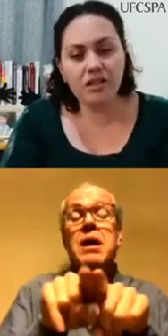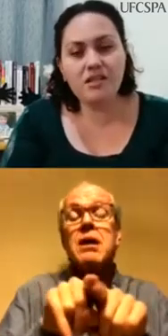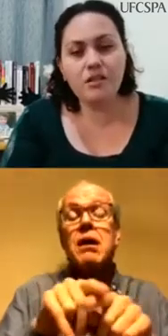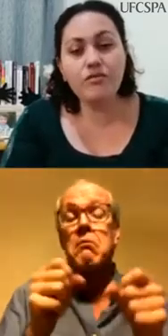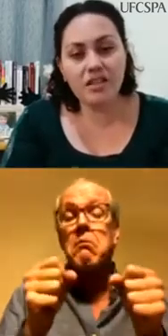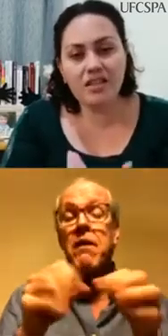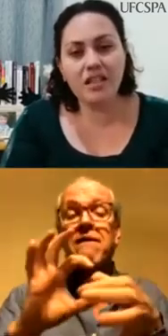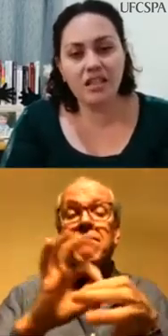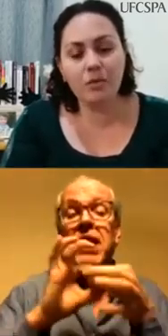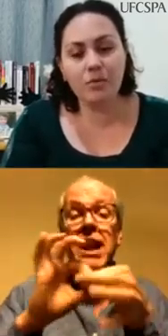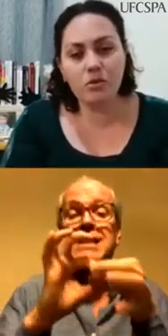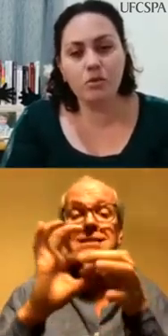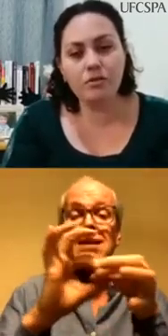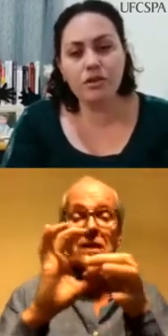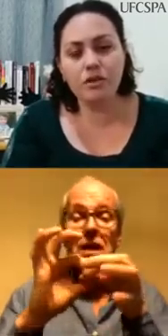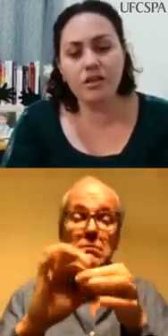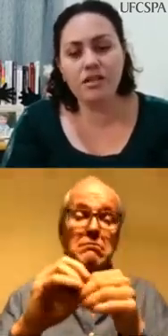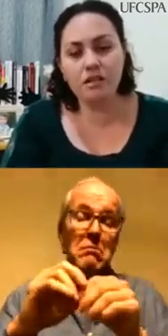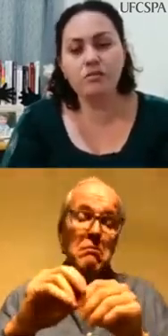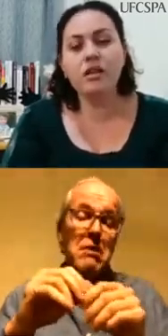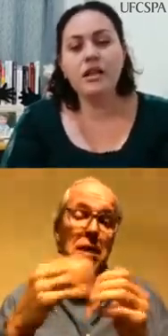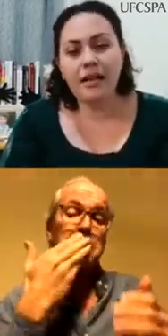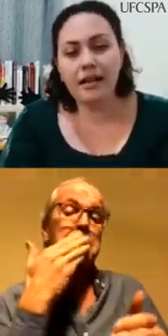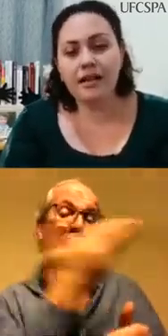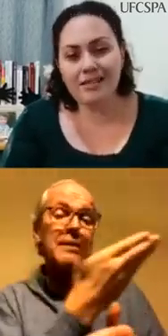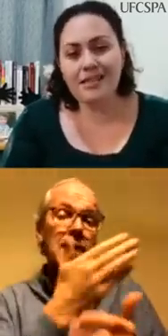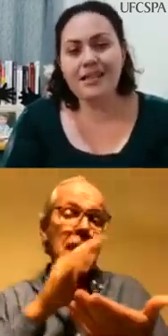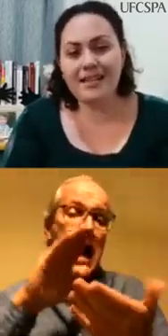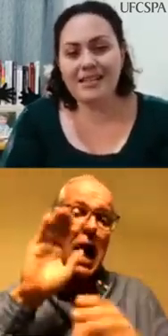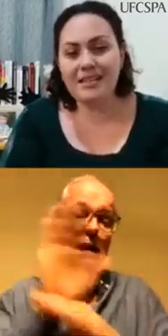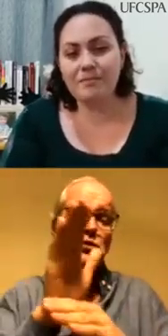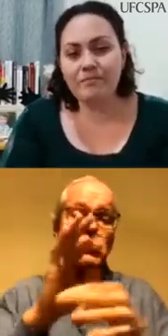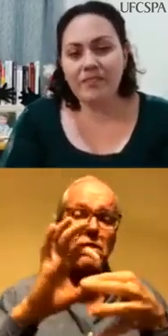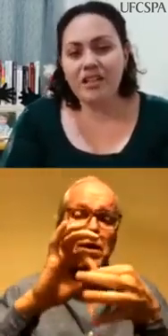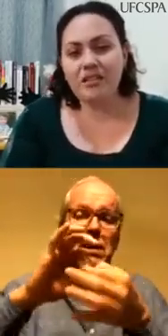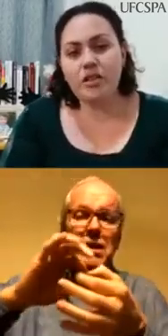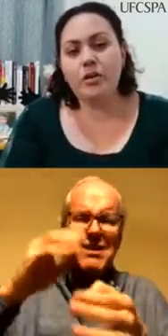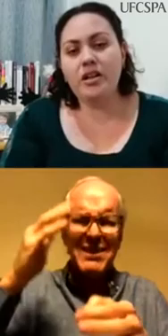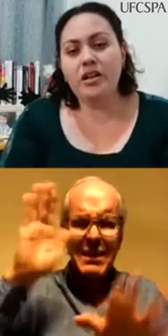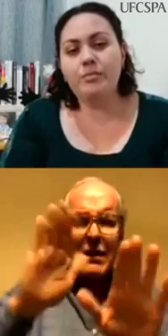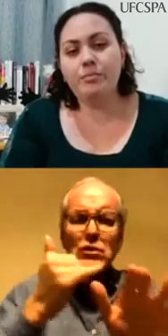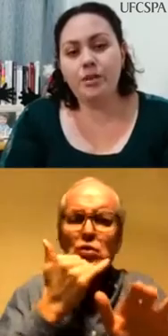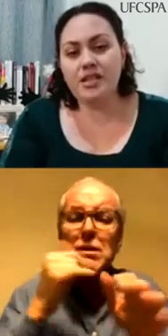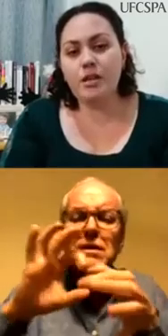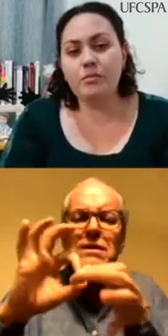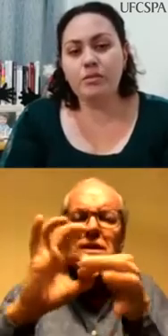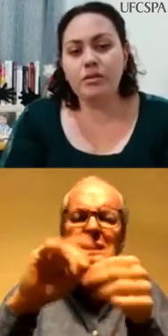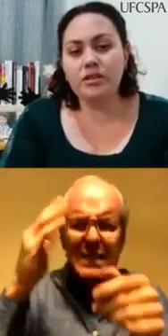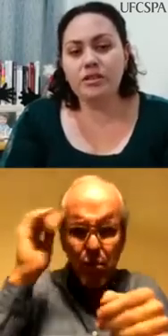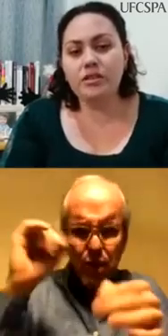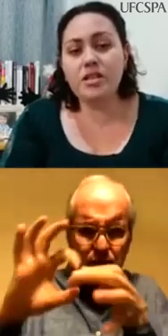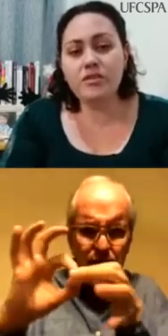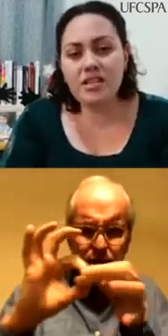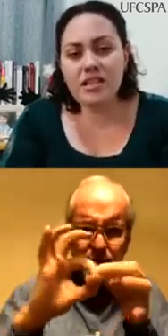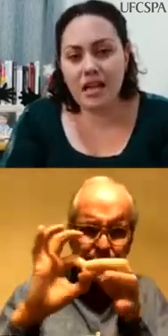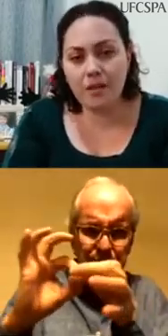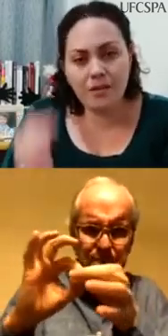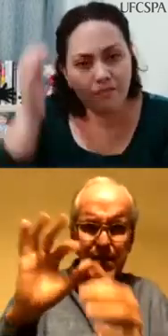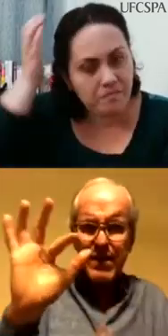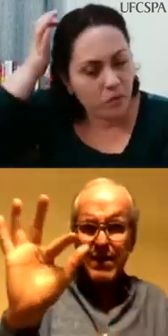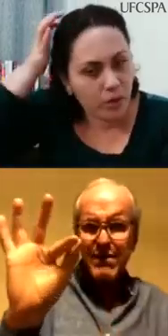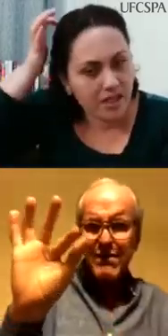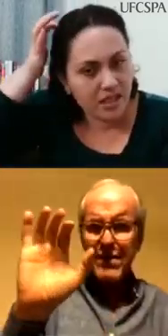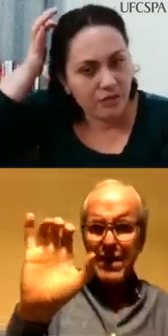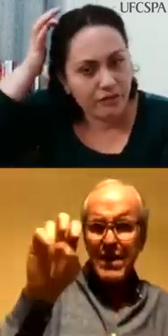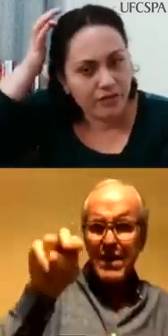houvesse a comunicação física, né? Uma pessoa, um profissional conhecendo a língua de sinais, né? Então, por exemplo, não sei se vocês